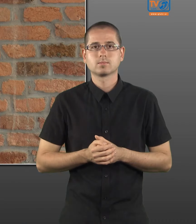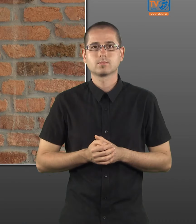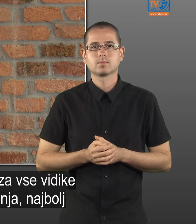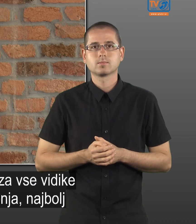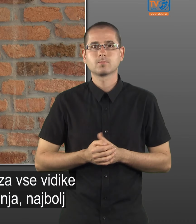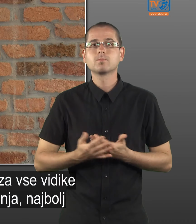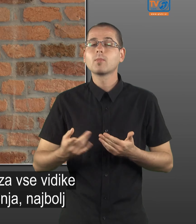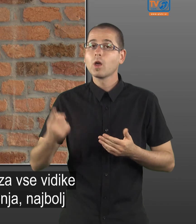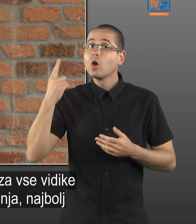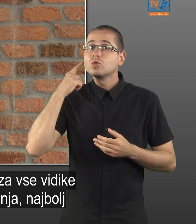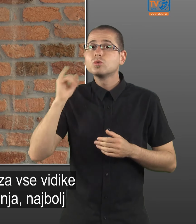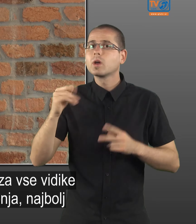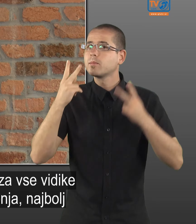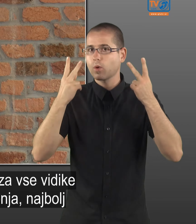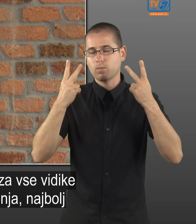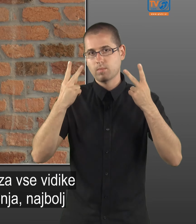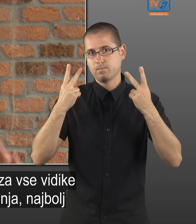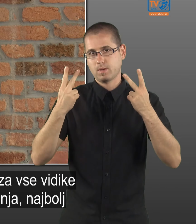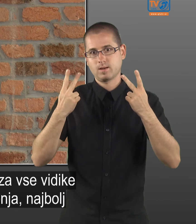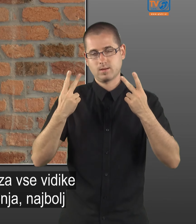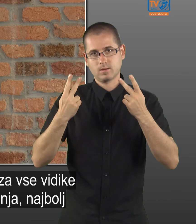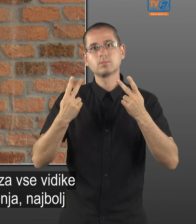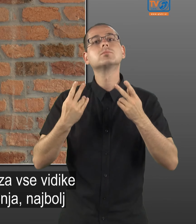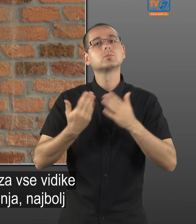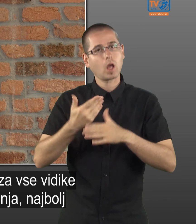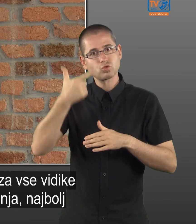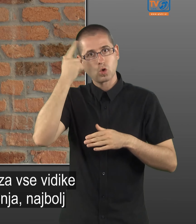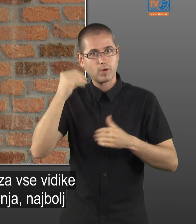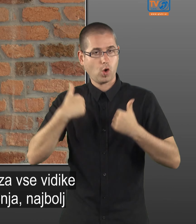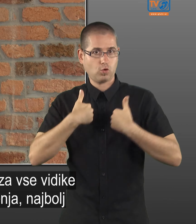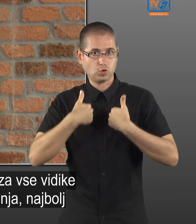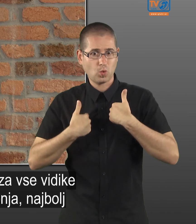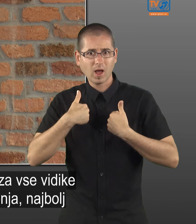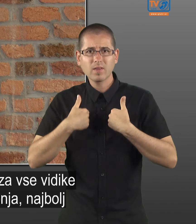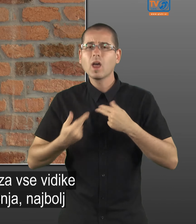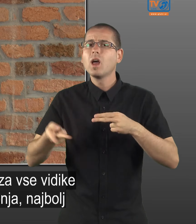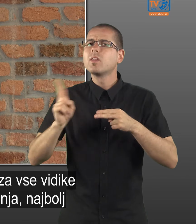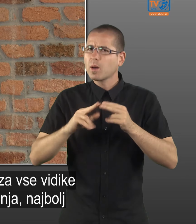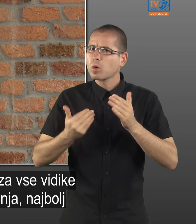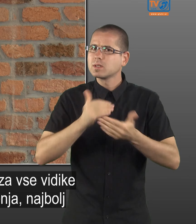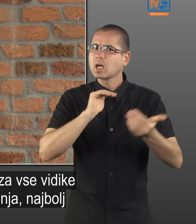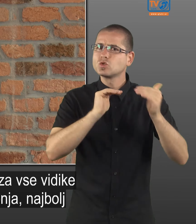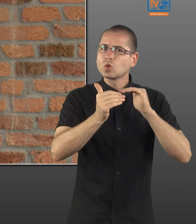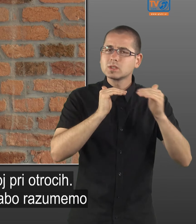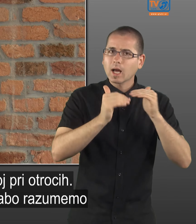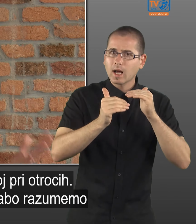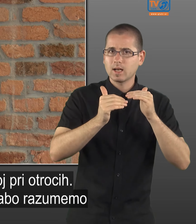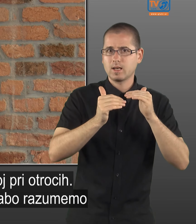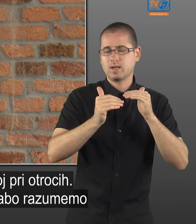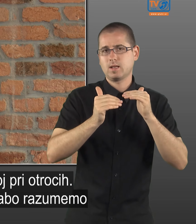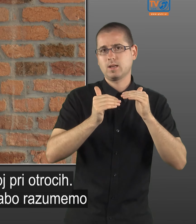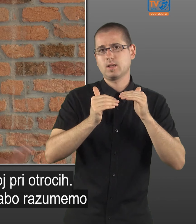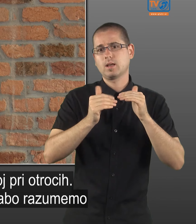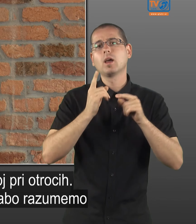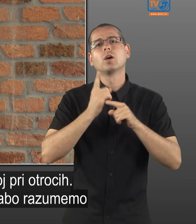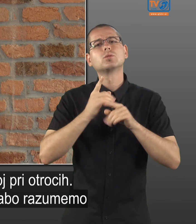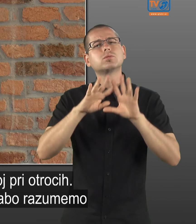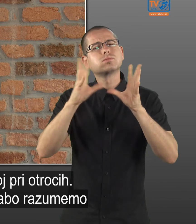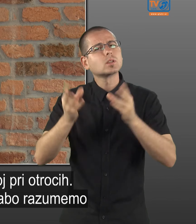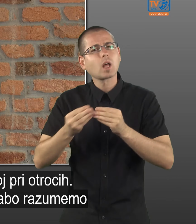Sluh je pomemben za vse vidike človekovega življenja, najbolj pa za socijalni